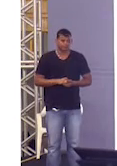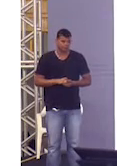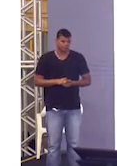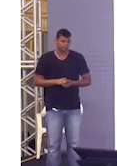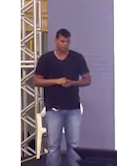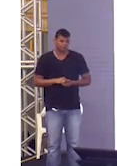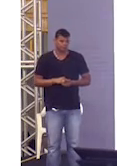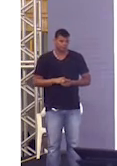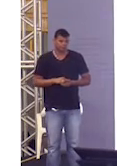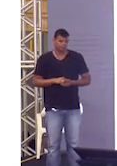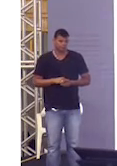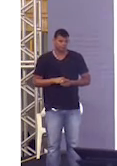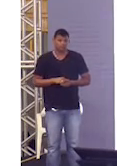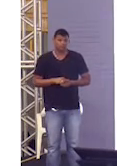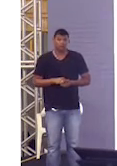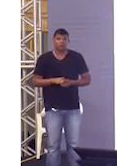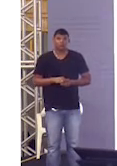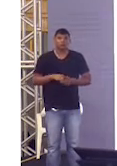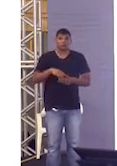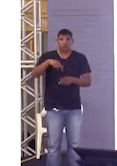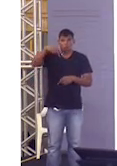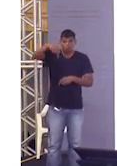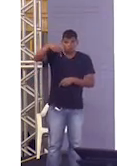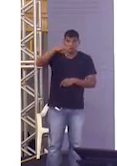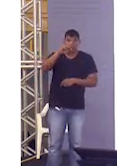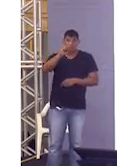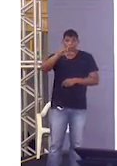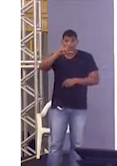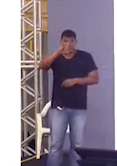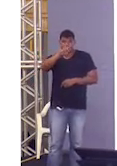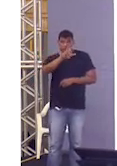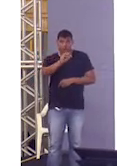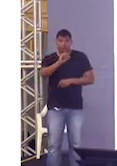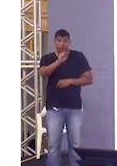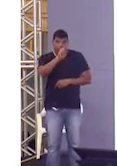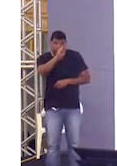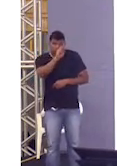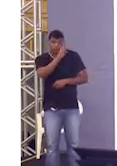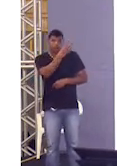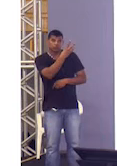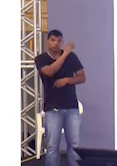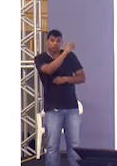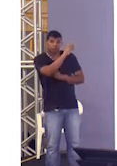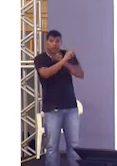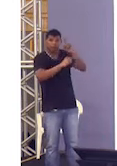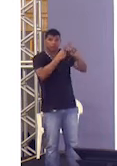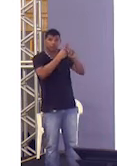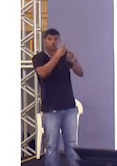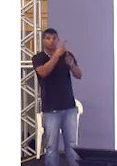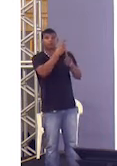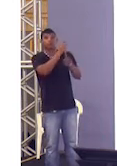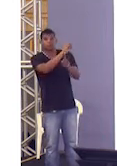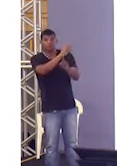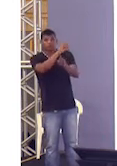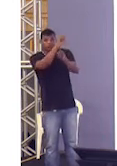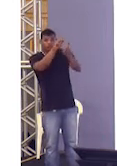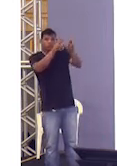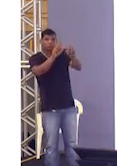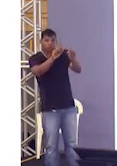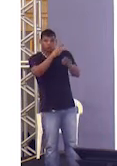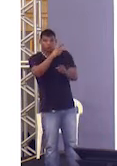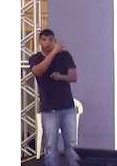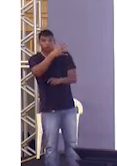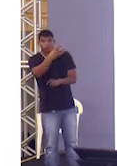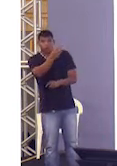completar 80 voltas, o Carlinhos leva 30 vezes 80, 2.400 segundos. Tá